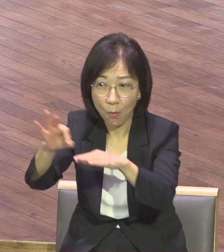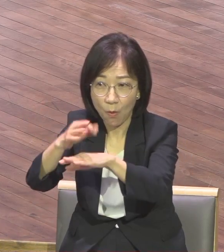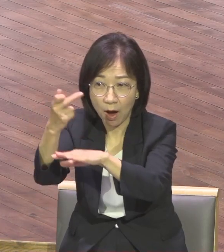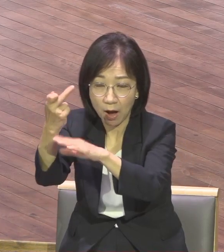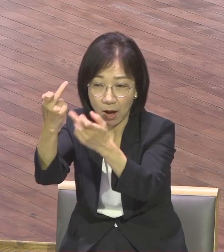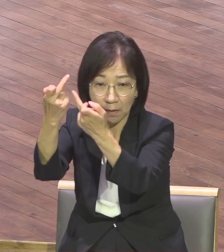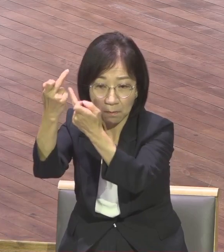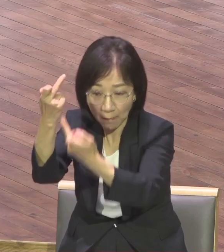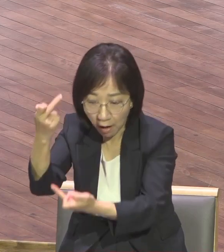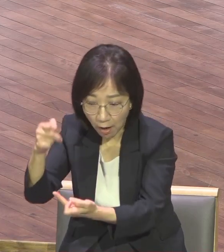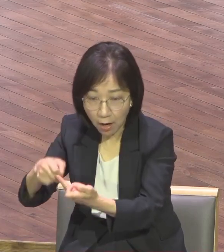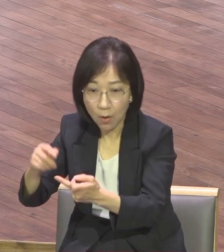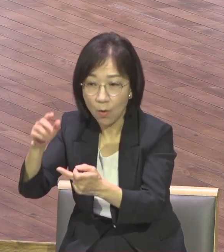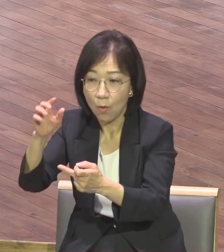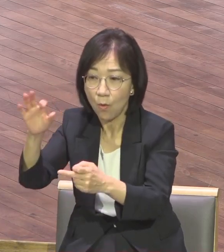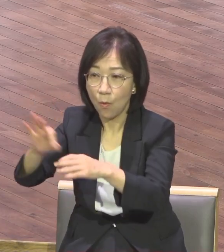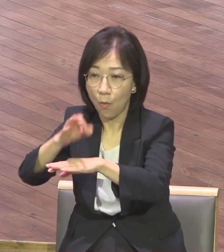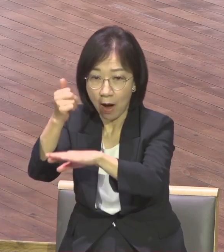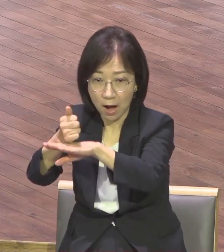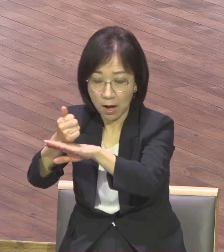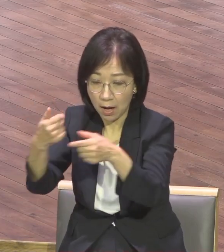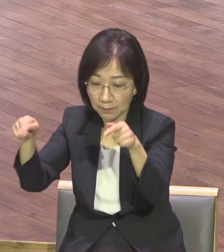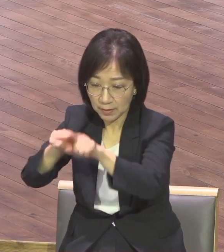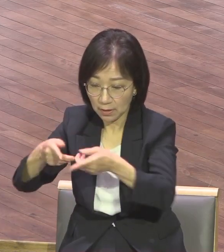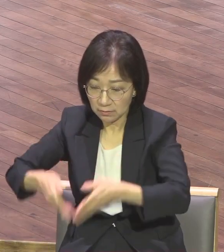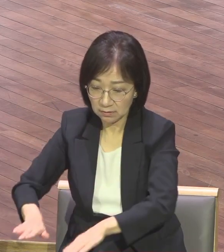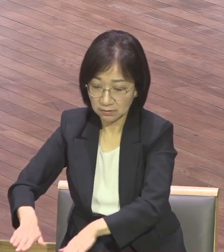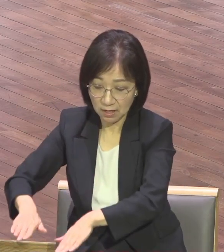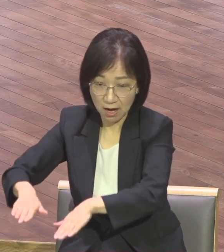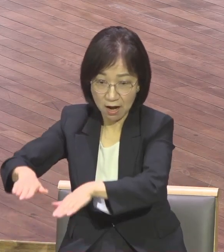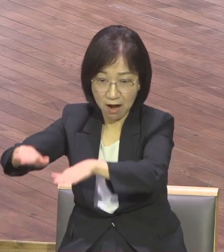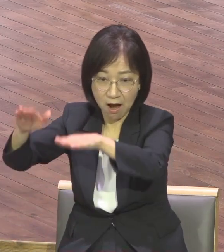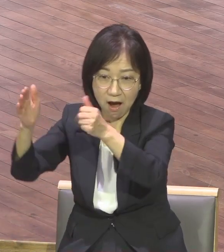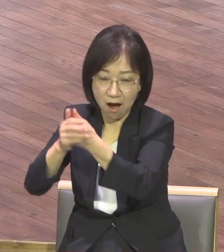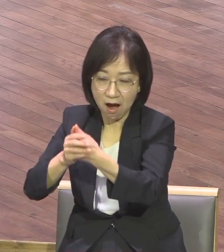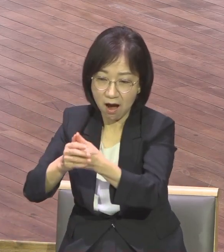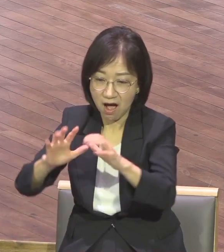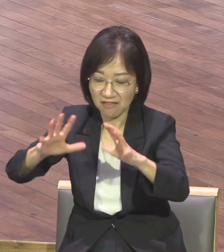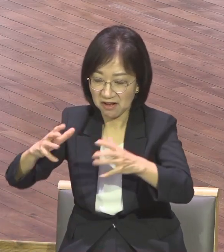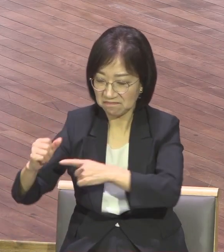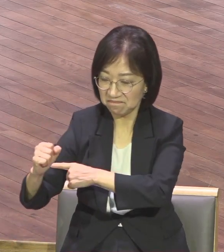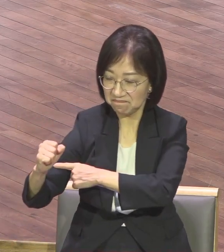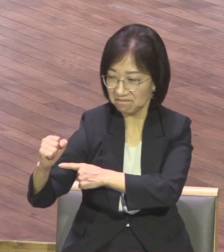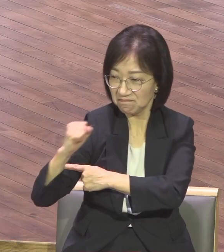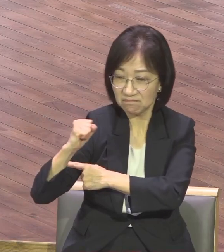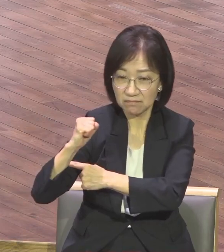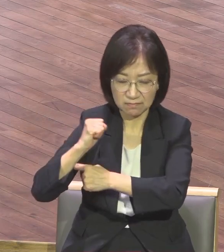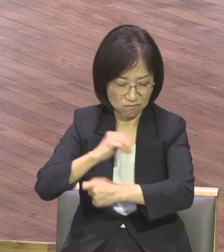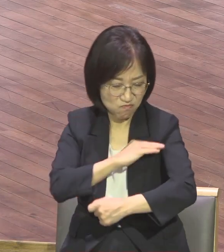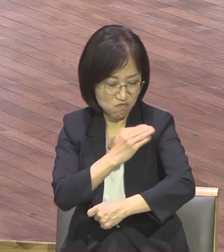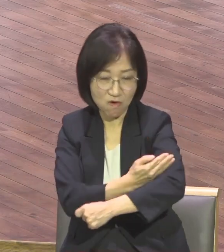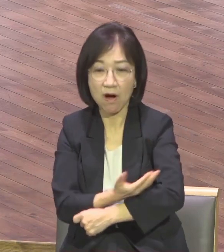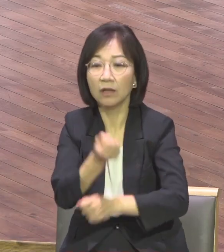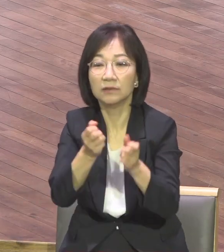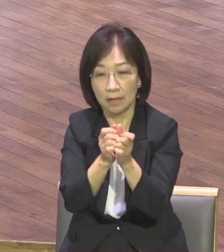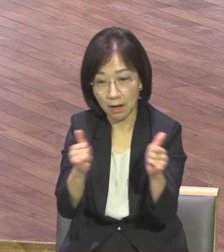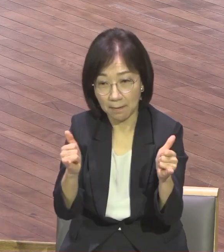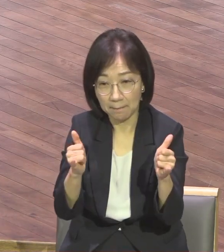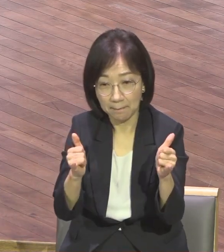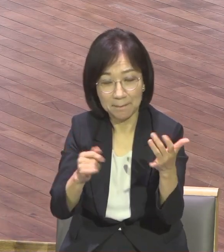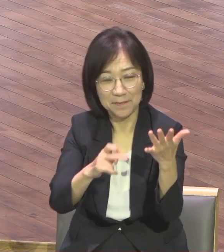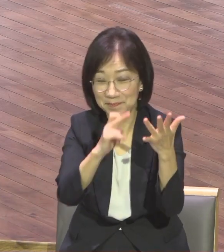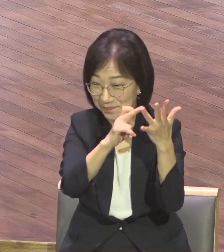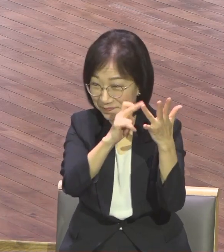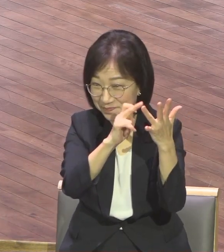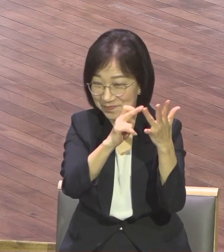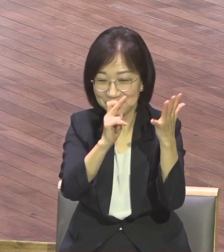왕과 같이 자랐으니 상당한 권력의 그러한 사람이지요. 마지막